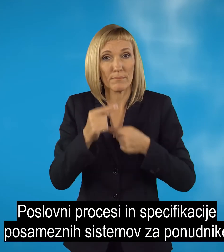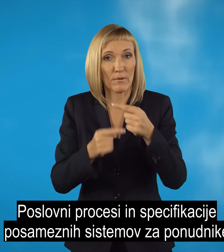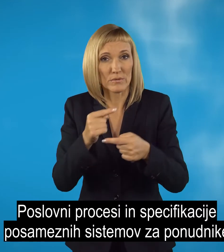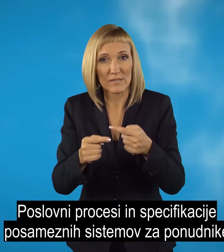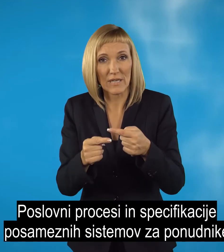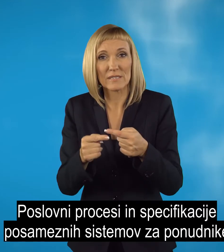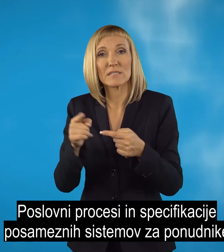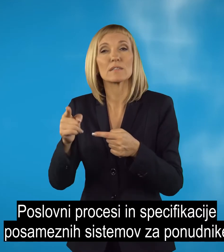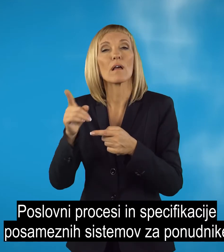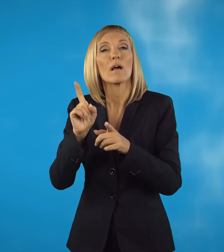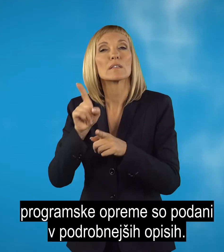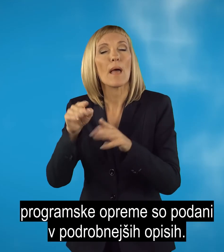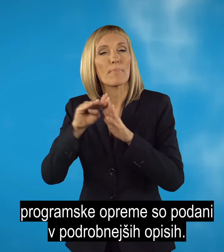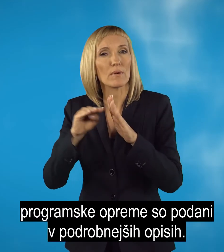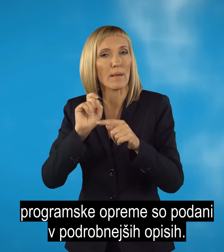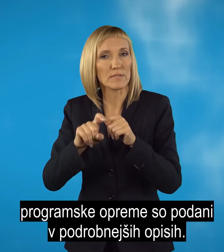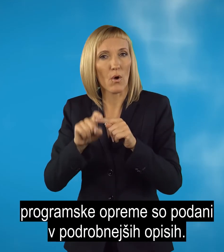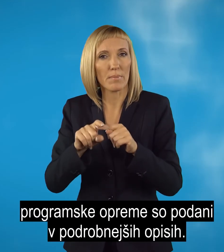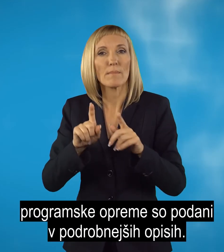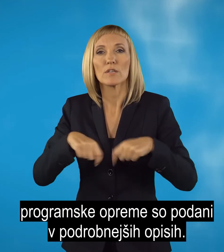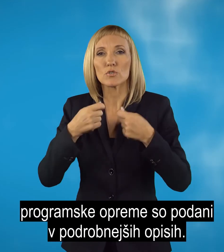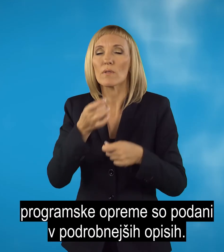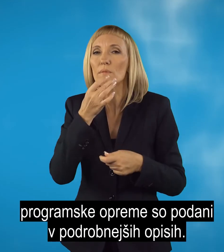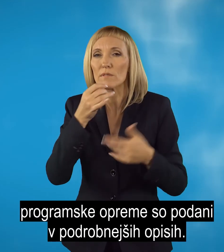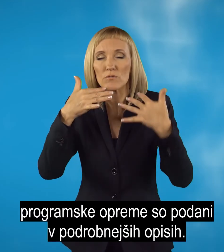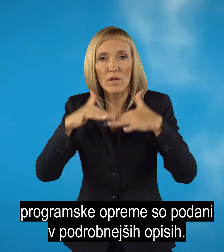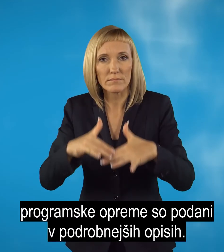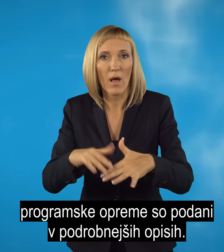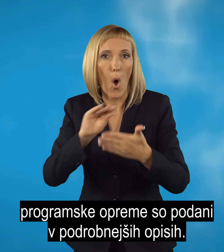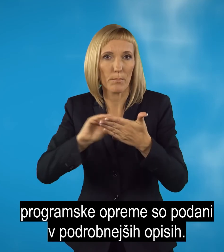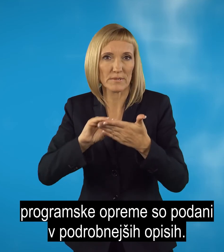sistemov za ponudnike programske opreme so podani v podrobnejših opisih.